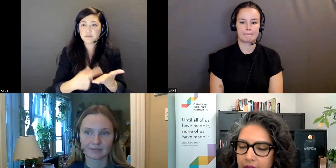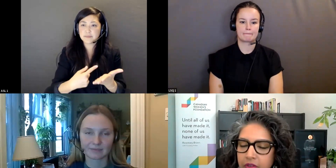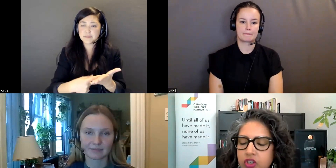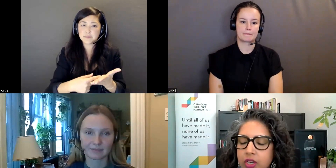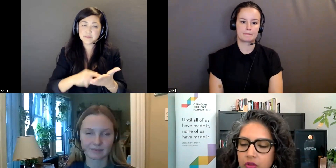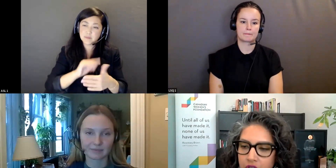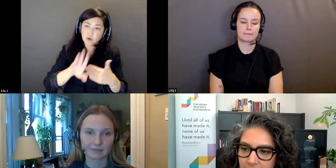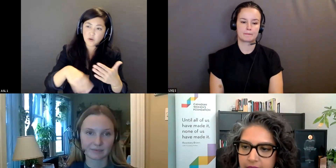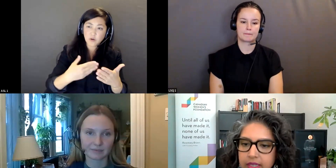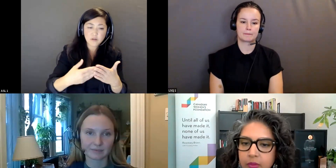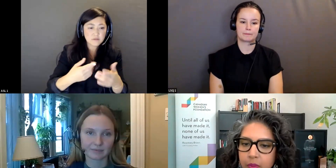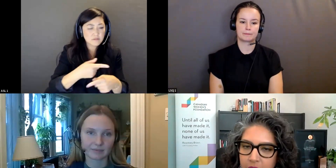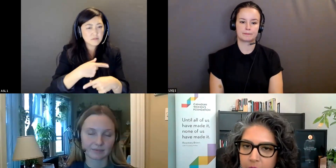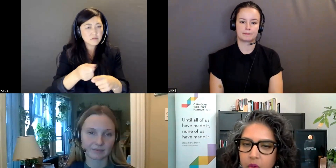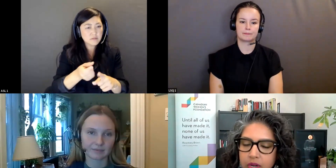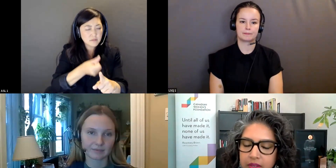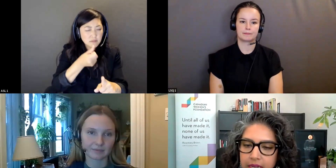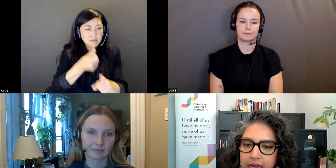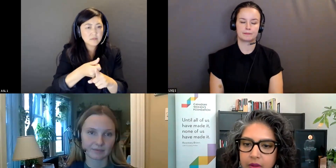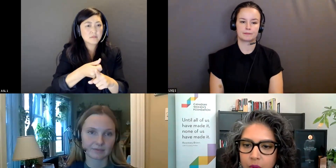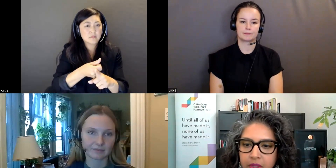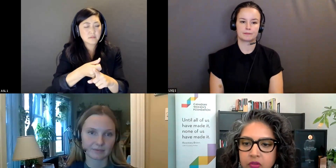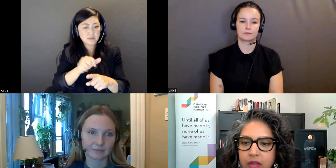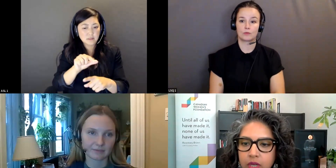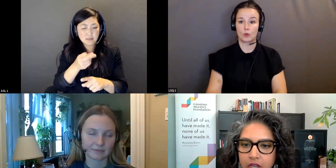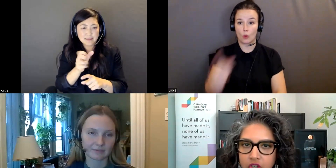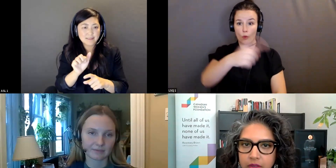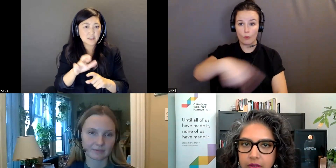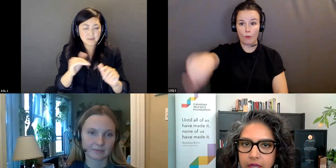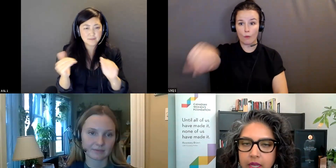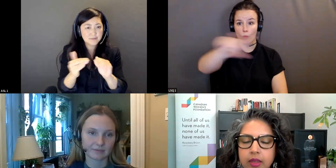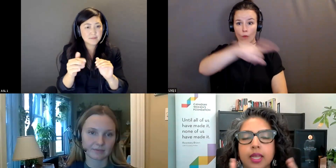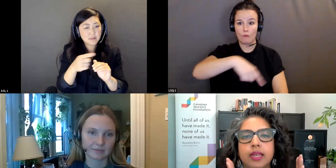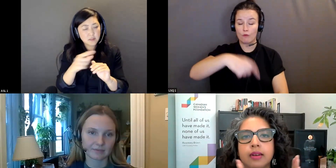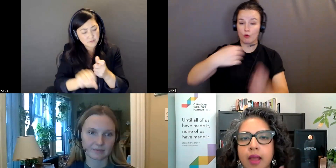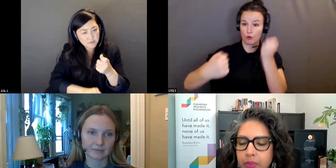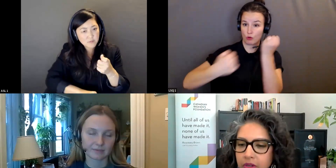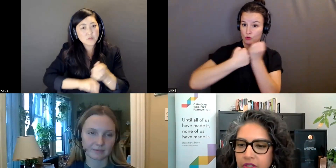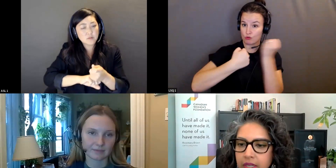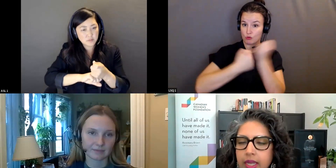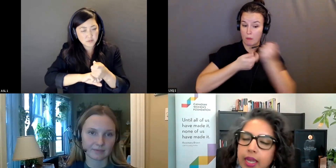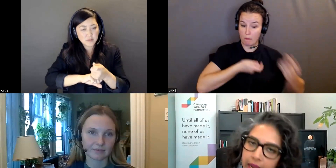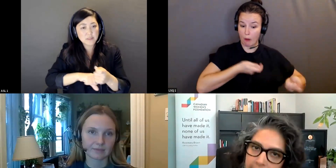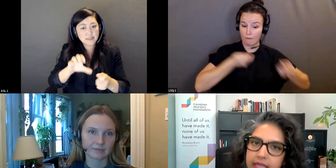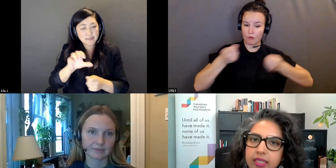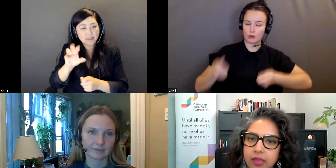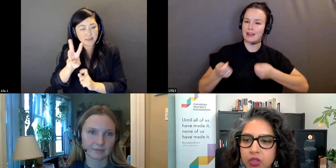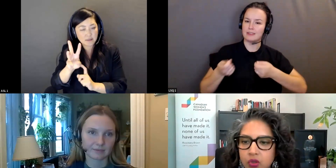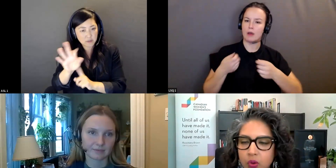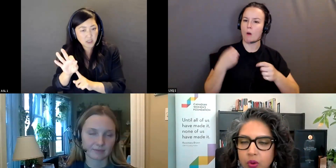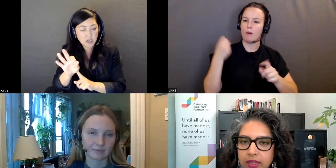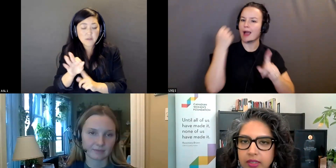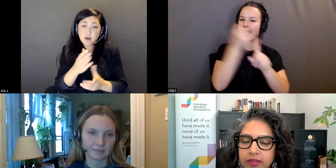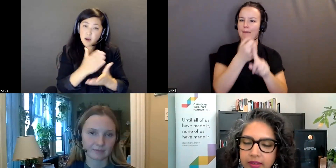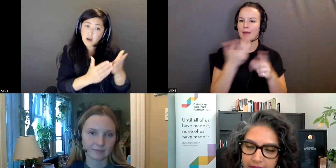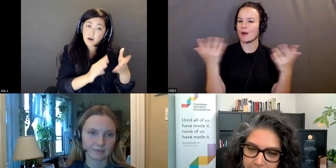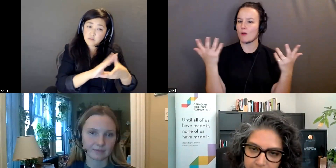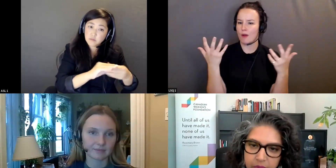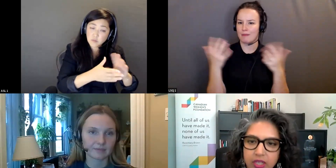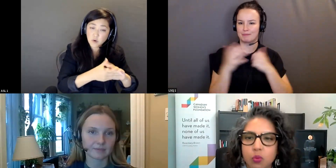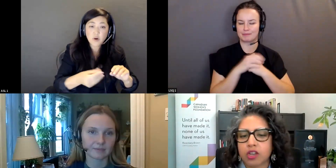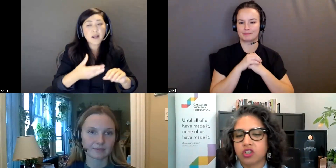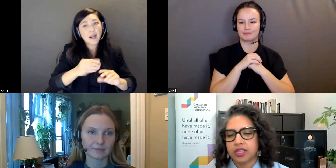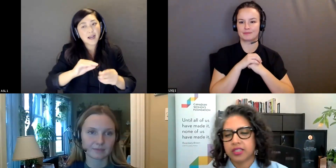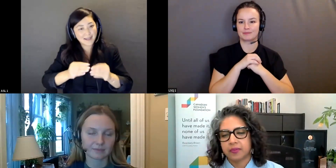J'aimerais maintenant vous donner un aperçu de l'impact que vous avez eu en soutenant notre fondation et l'impact